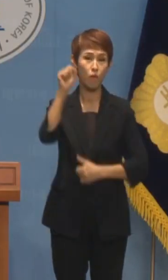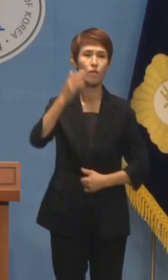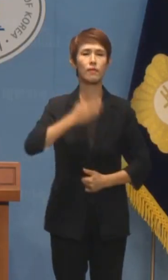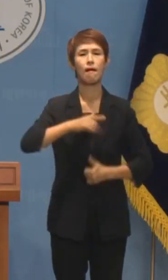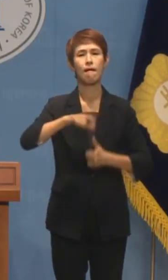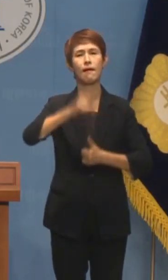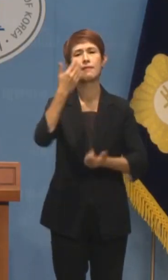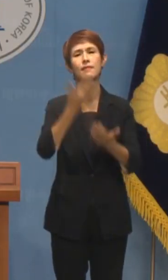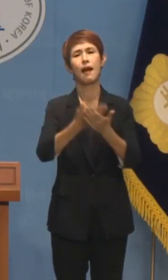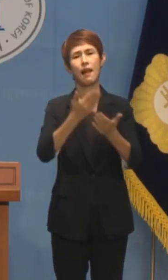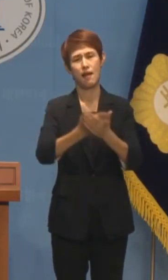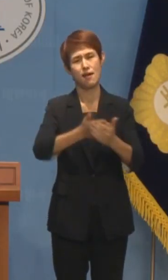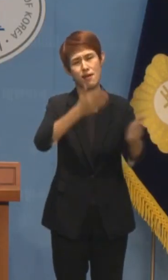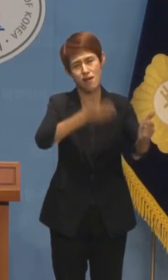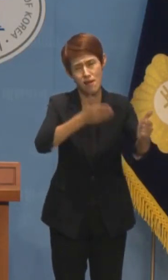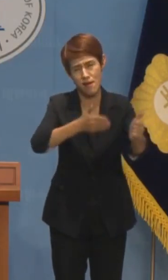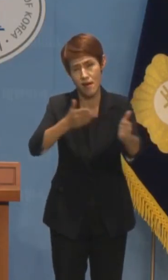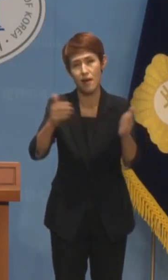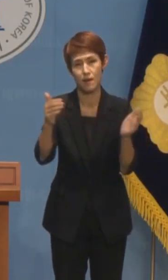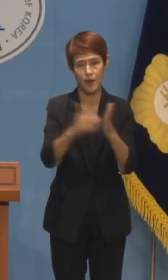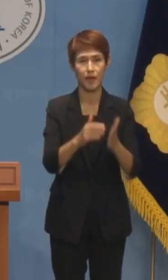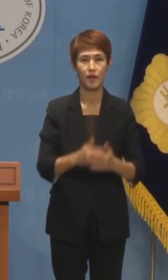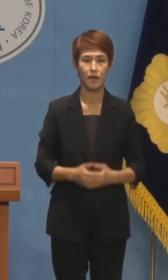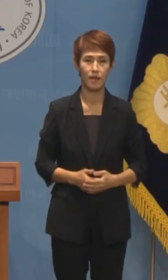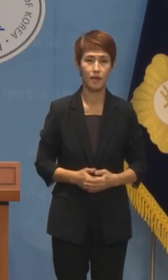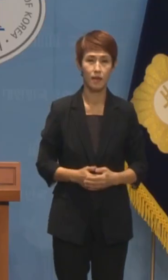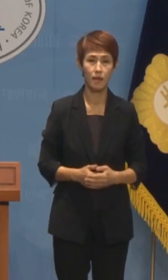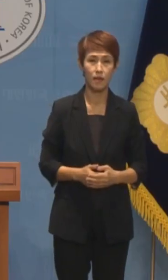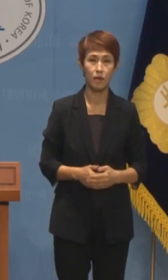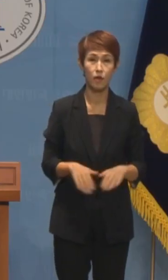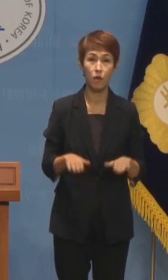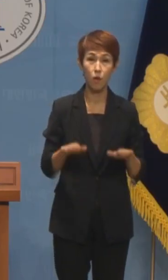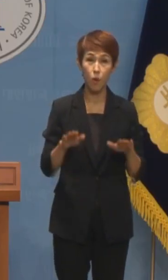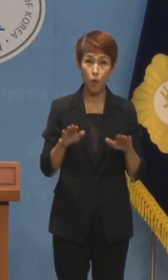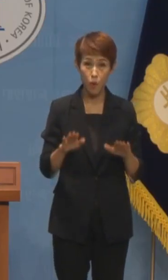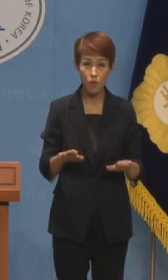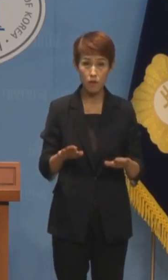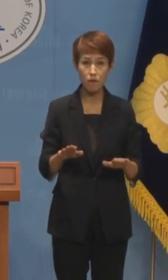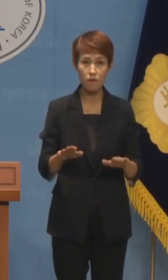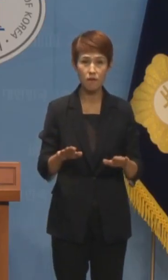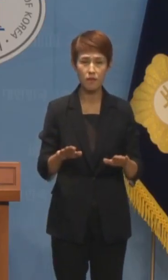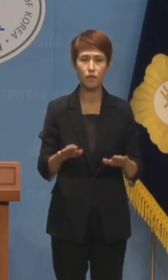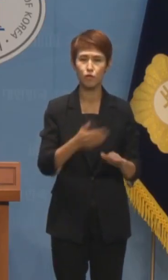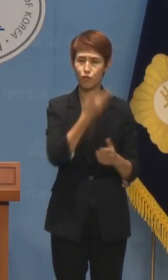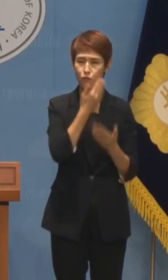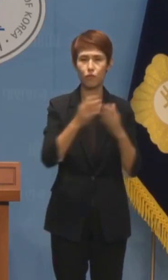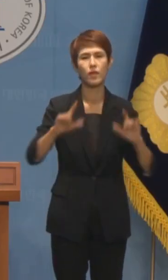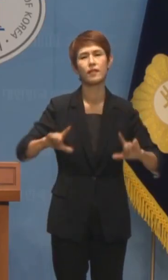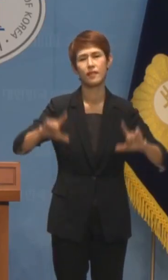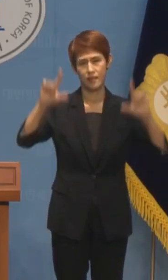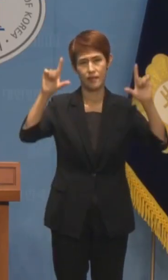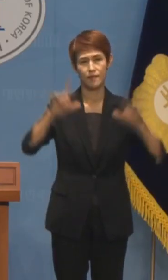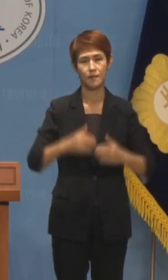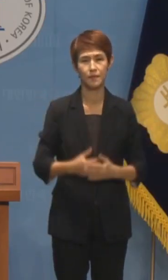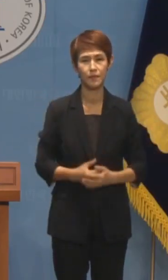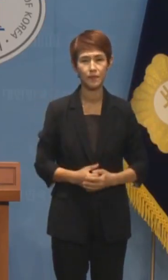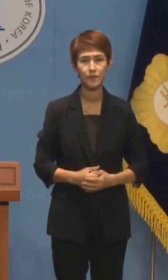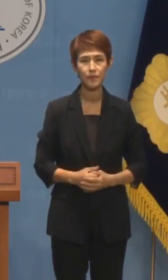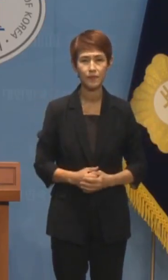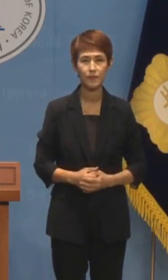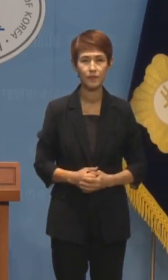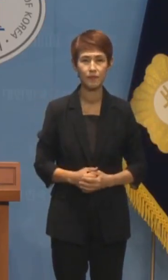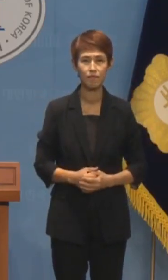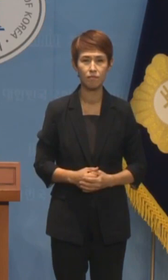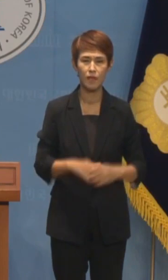선택해달라고 외쳤습니다. 오늘이 향후 서울교육의 미래를 결정하는 중대한 날이기 때문입니다.